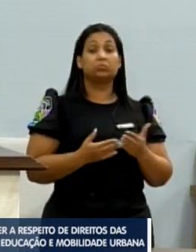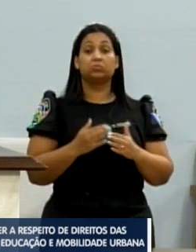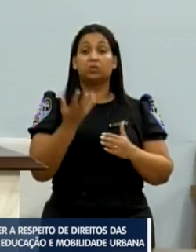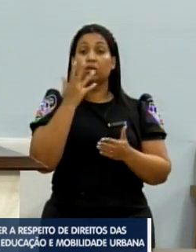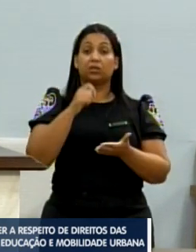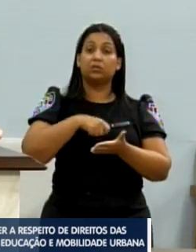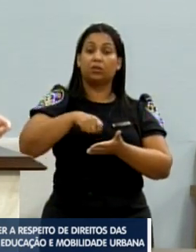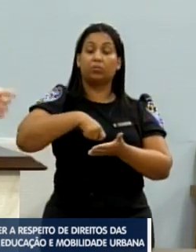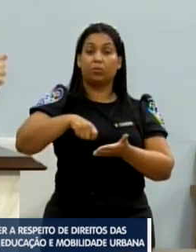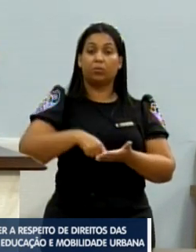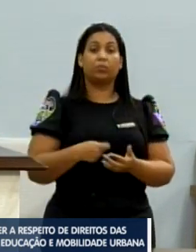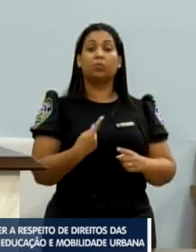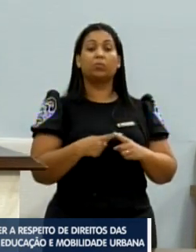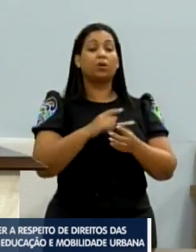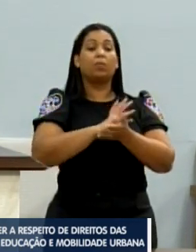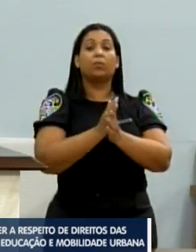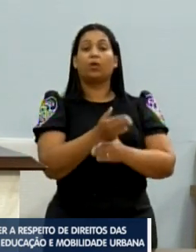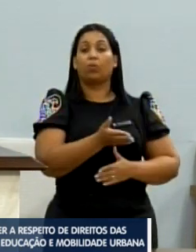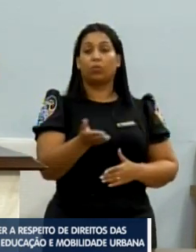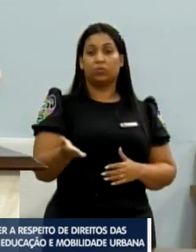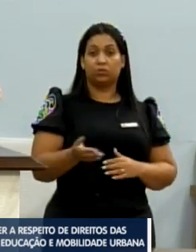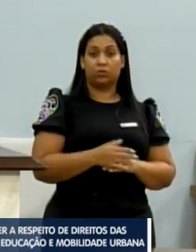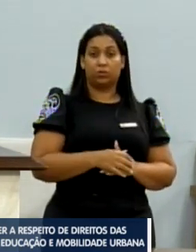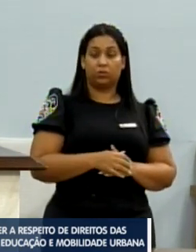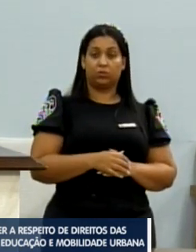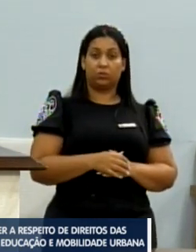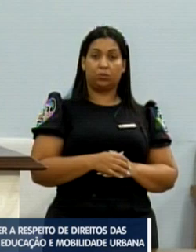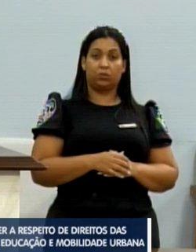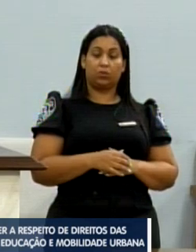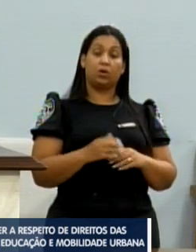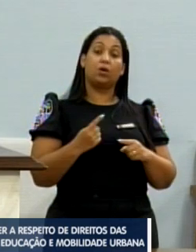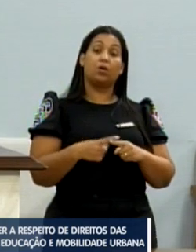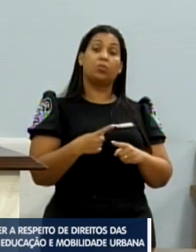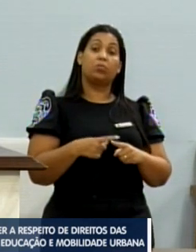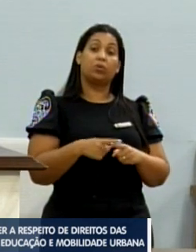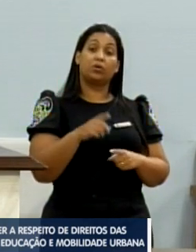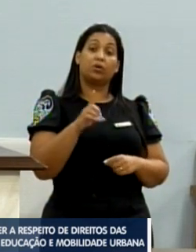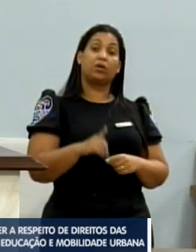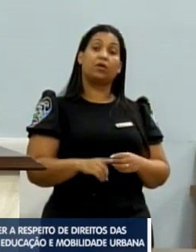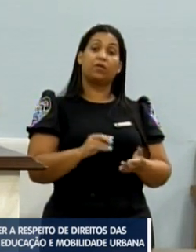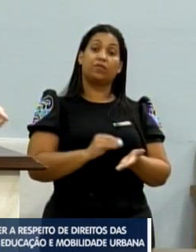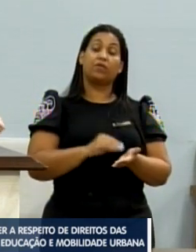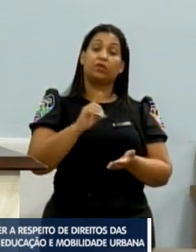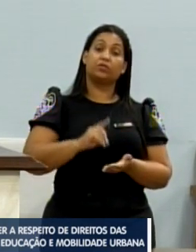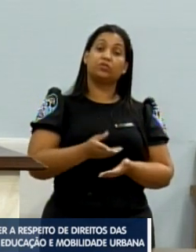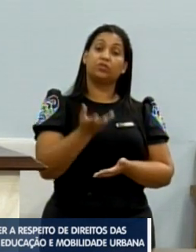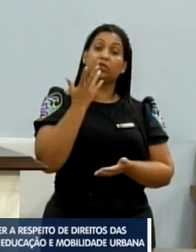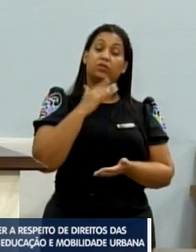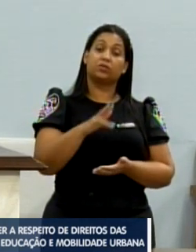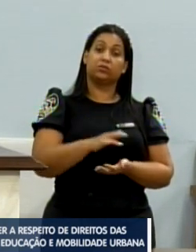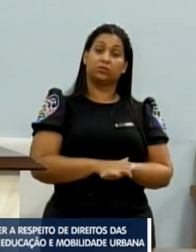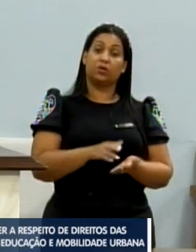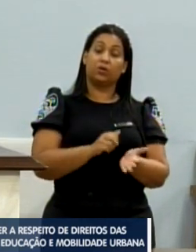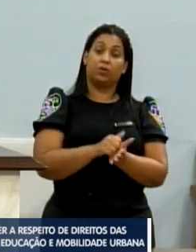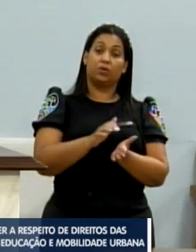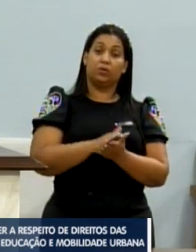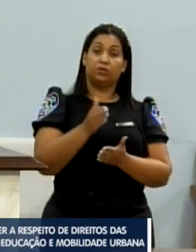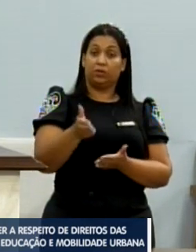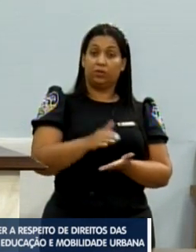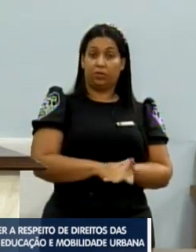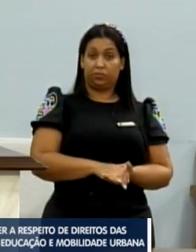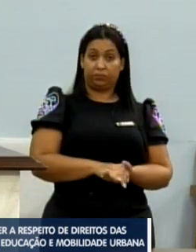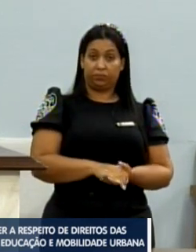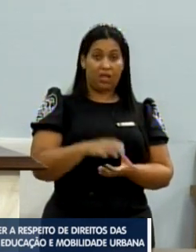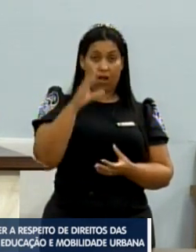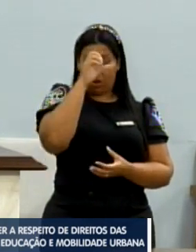essa discriminação? Por que esse tolimento do direito dessa criança? Por que condenar essa criança a não ser